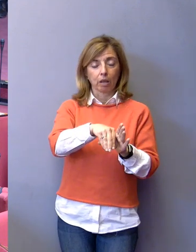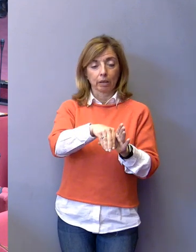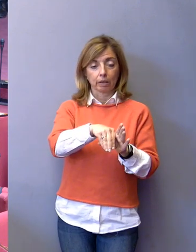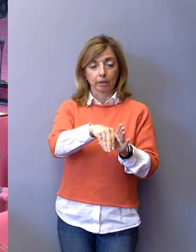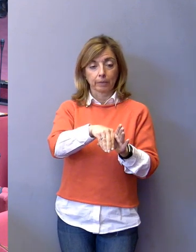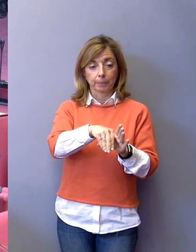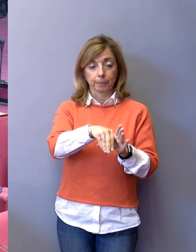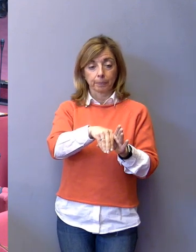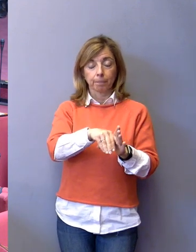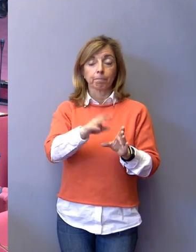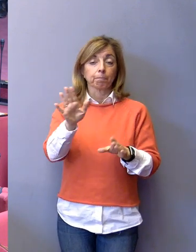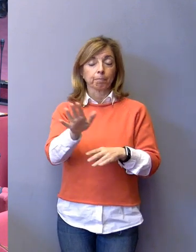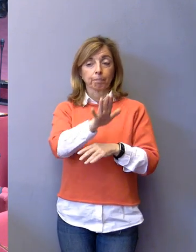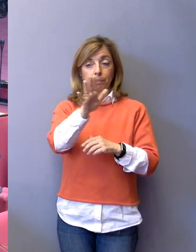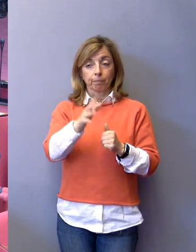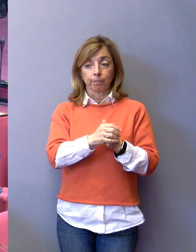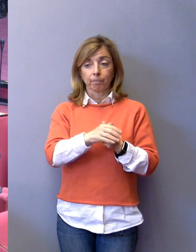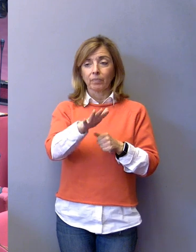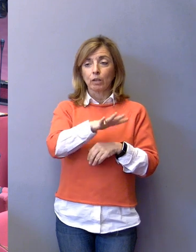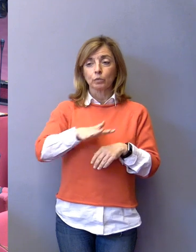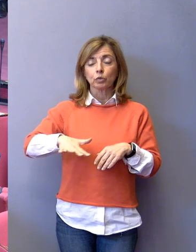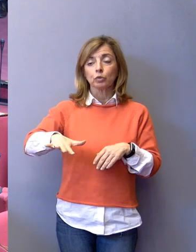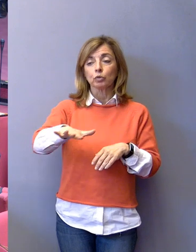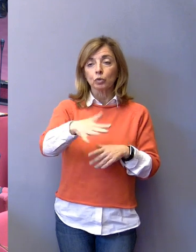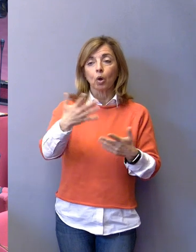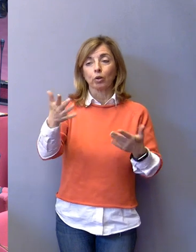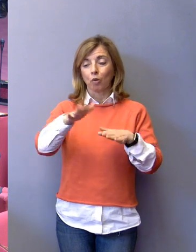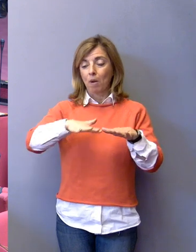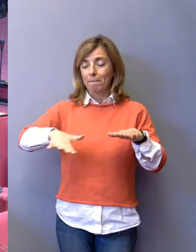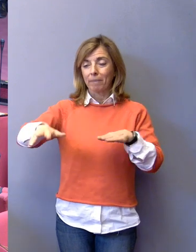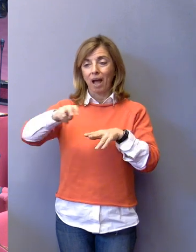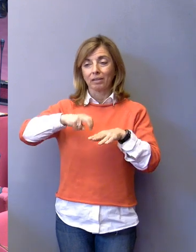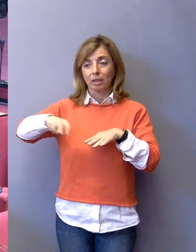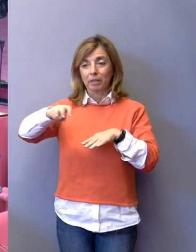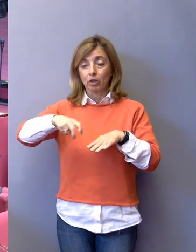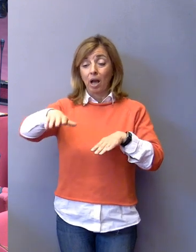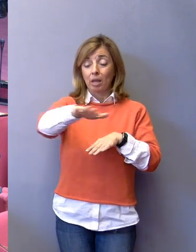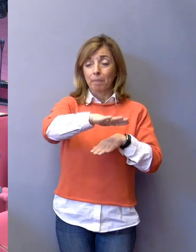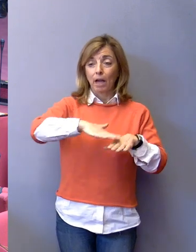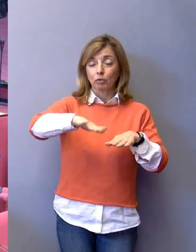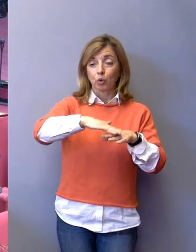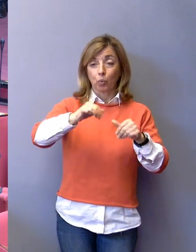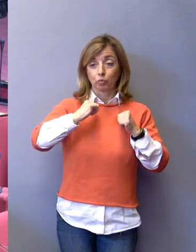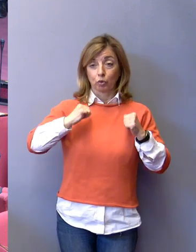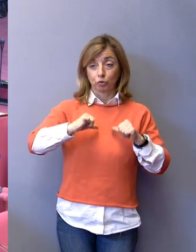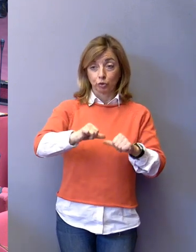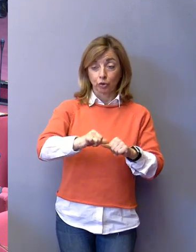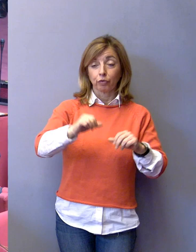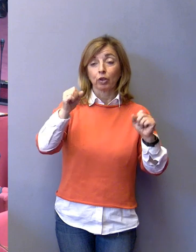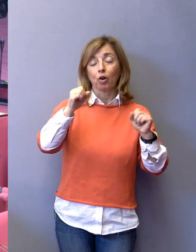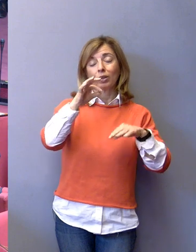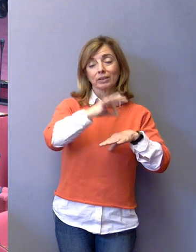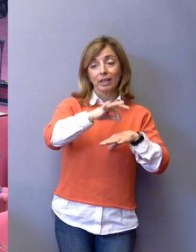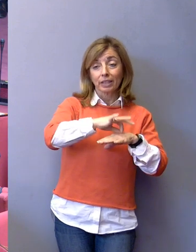tutte le zone per esempio destinate a piazze pedonali spazio ad uso civico sanitario o